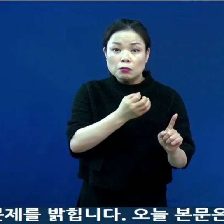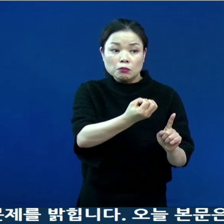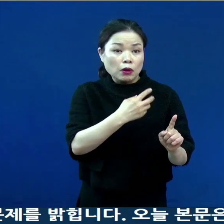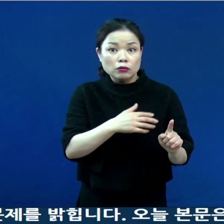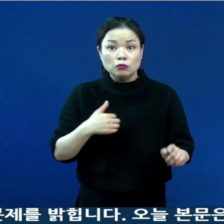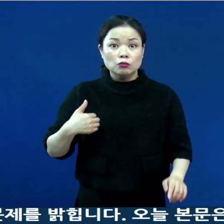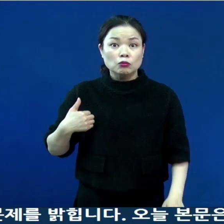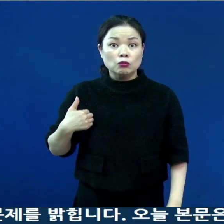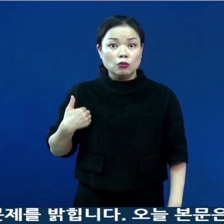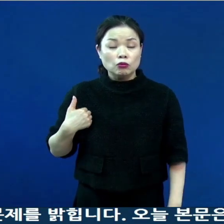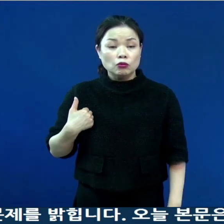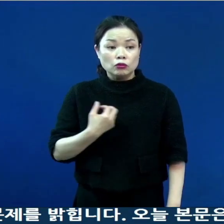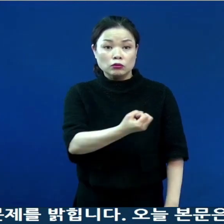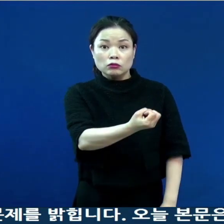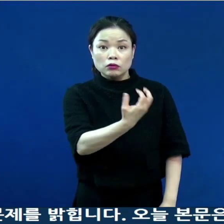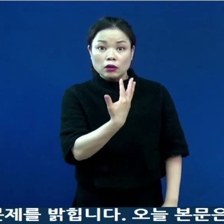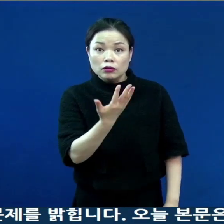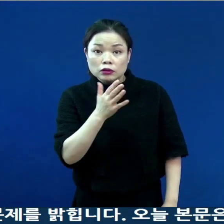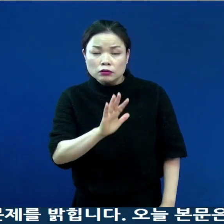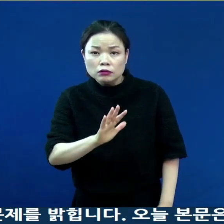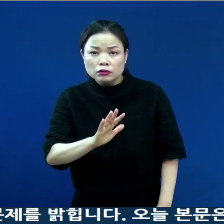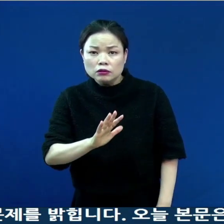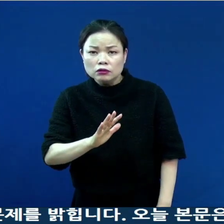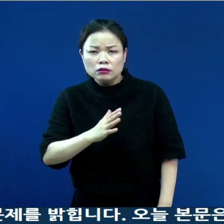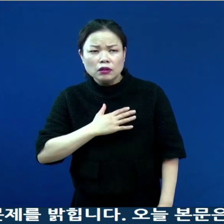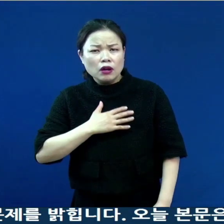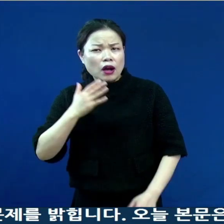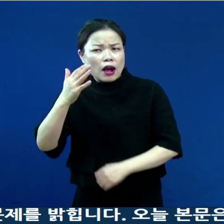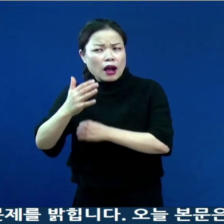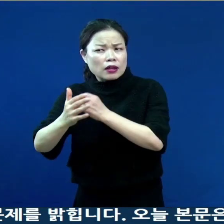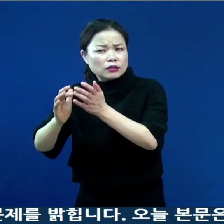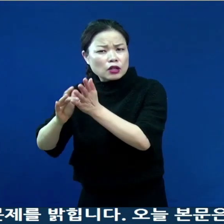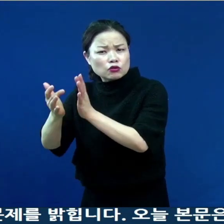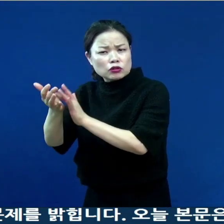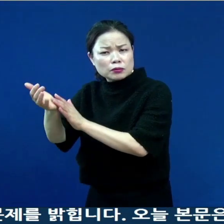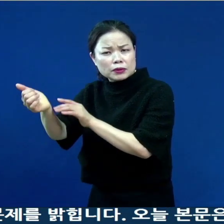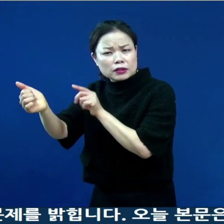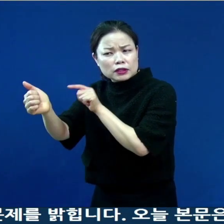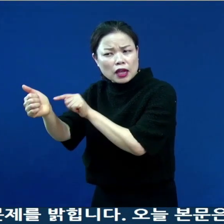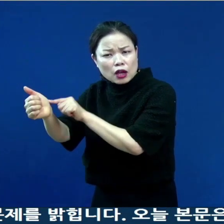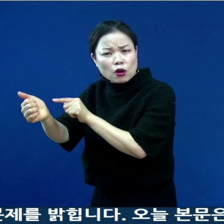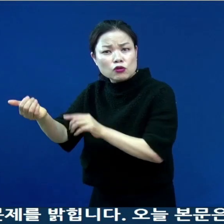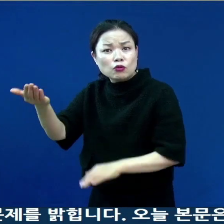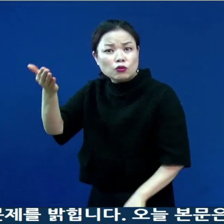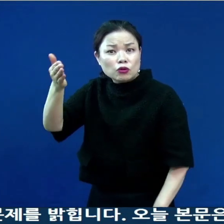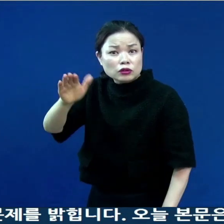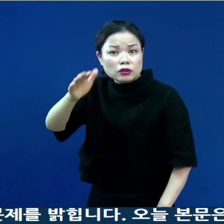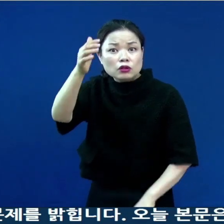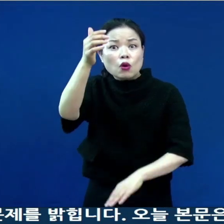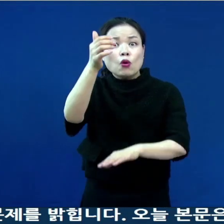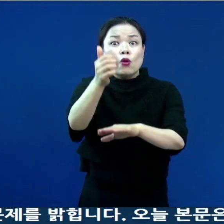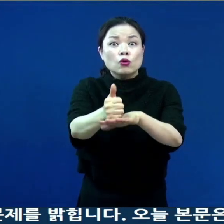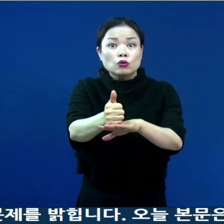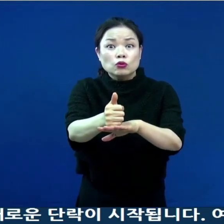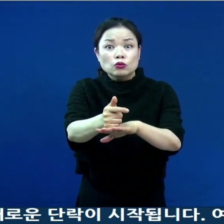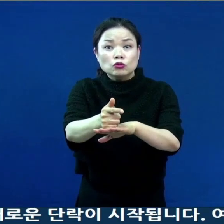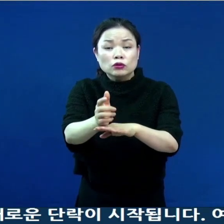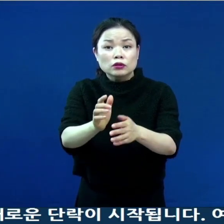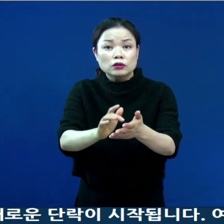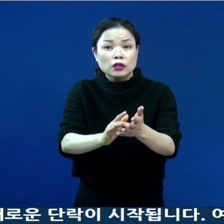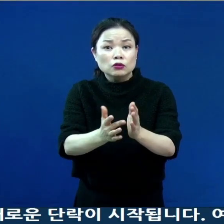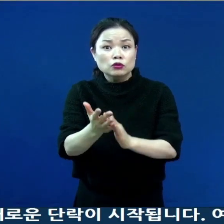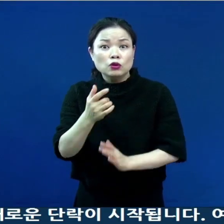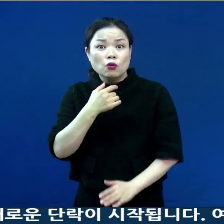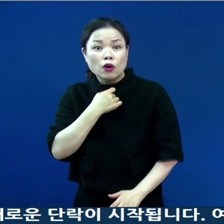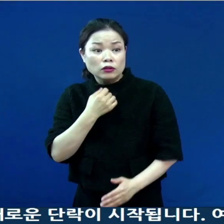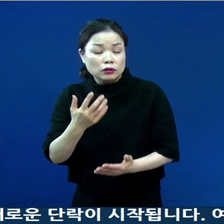얘기하는지도 모르고 얘기를 하는데 의도는 예수님을 해코지하려고 얘기를 했는데 결국은 그것이 예수님이